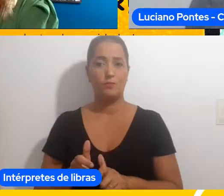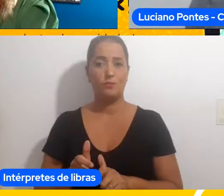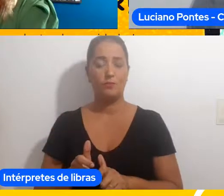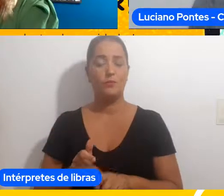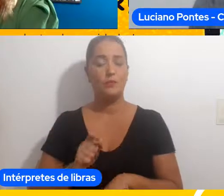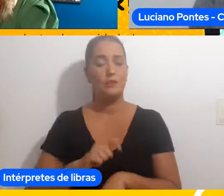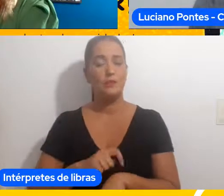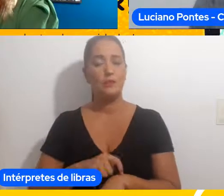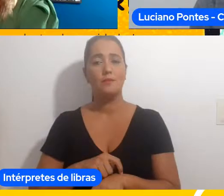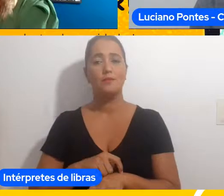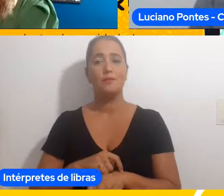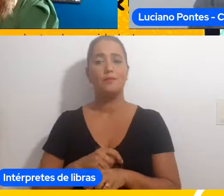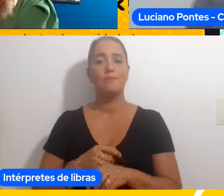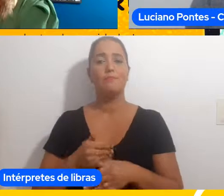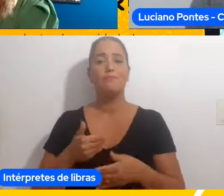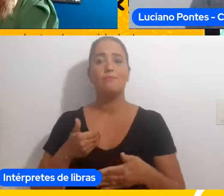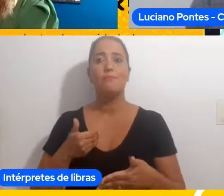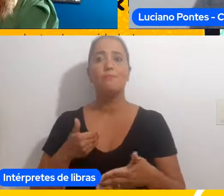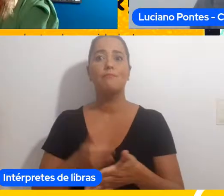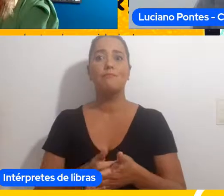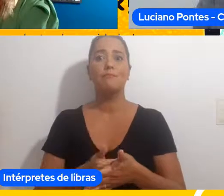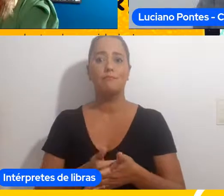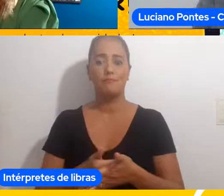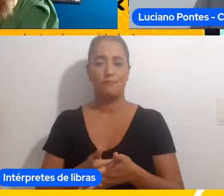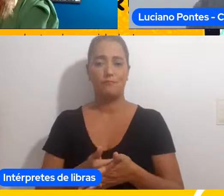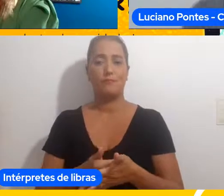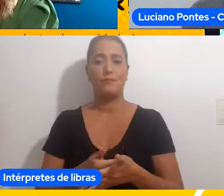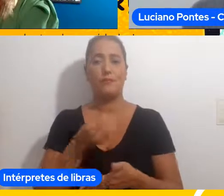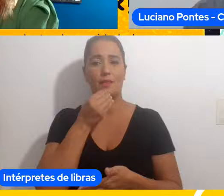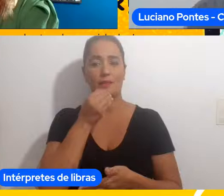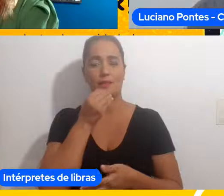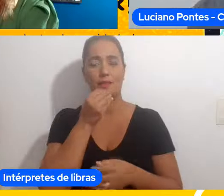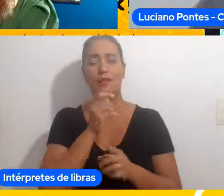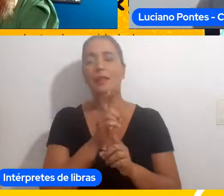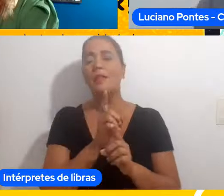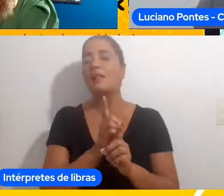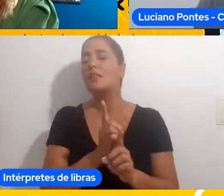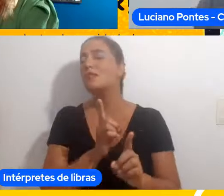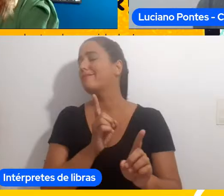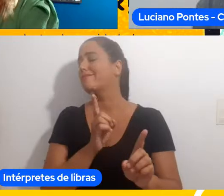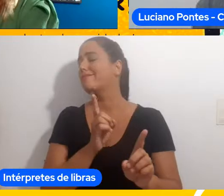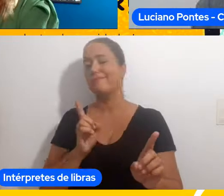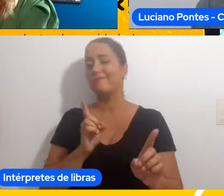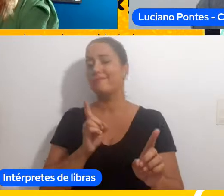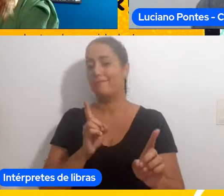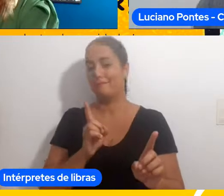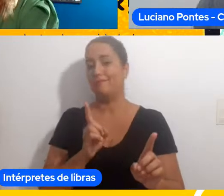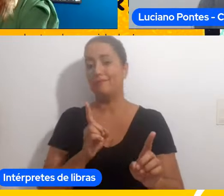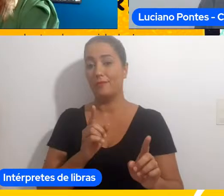aproxima, ao invés de distanciar, né? A gente está vivendo um distanciamento